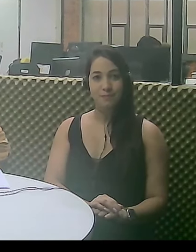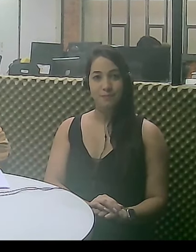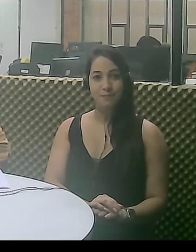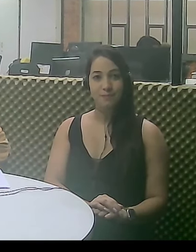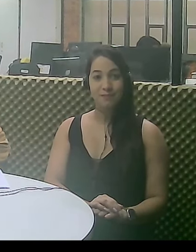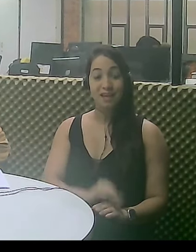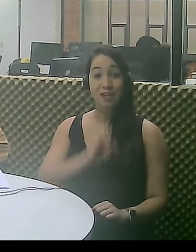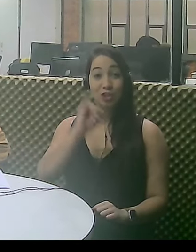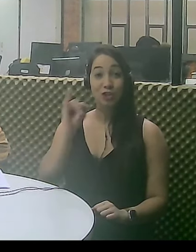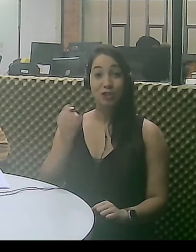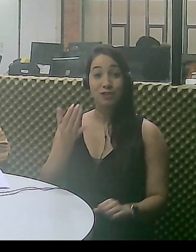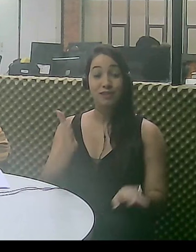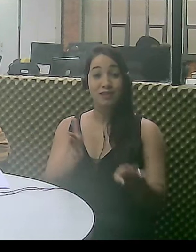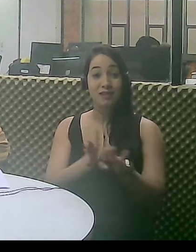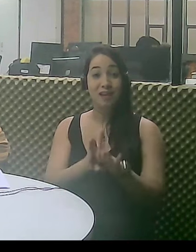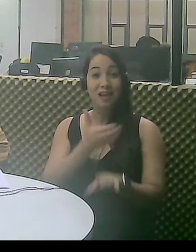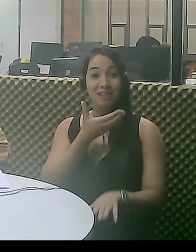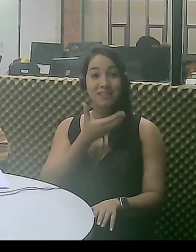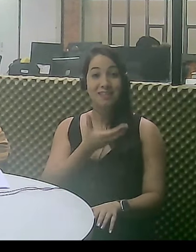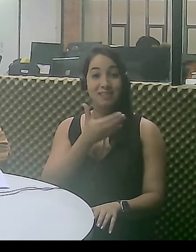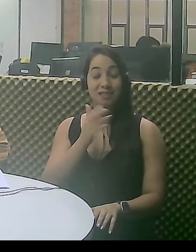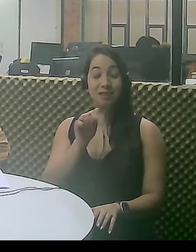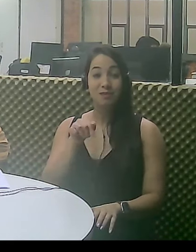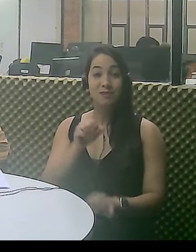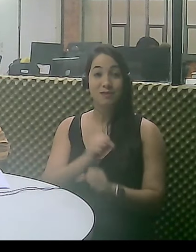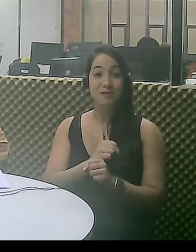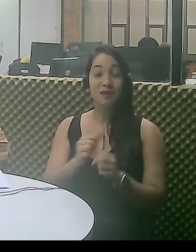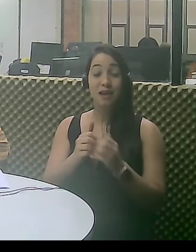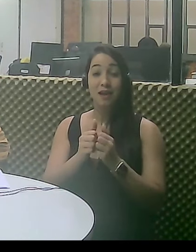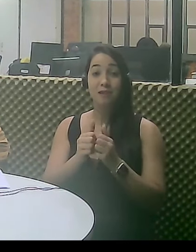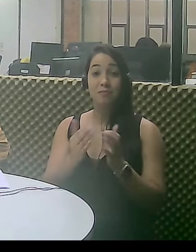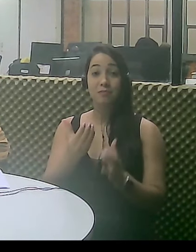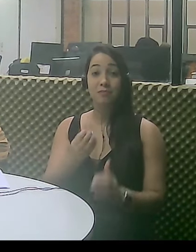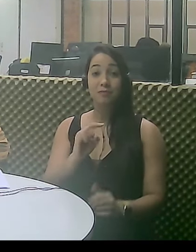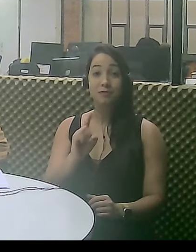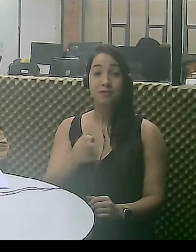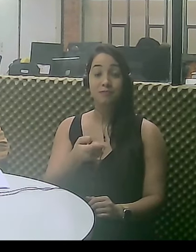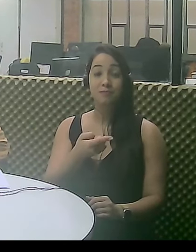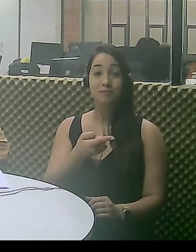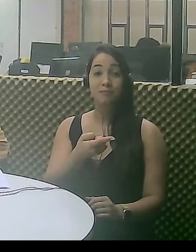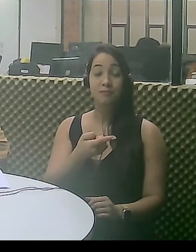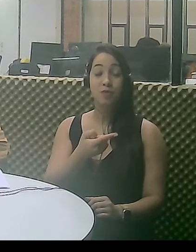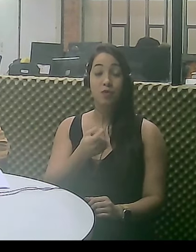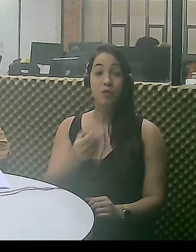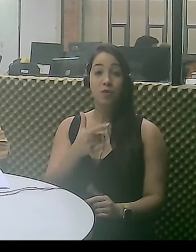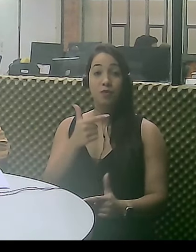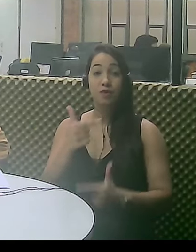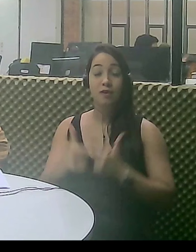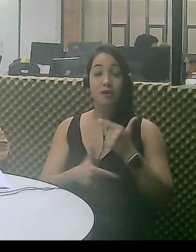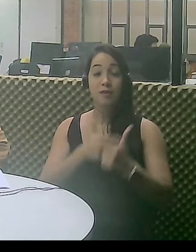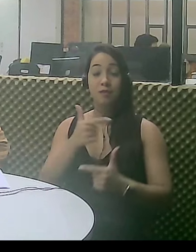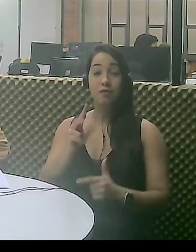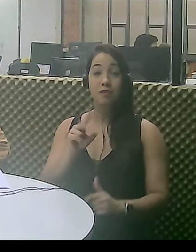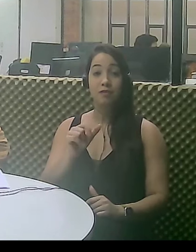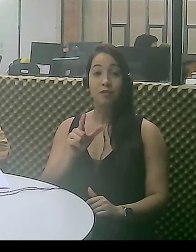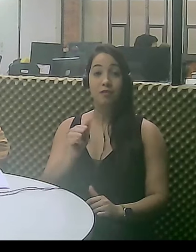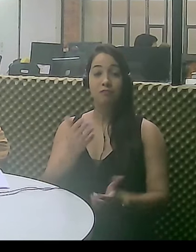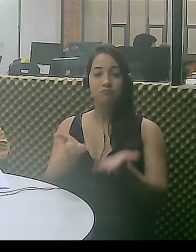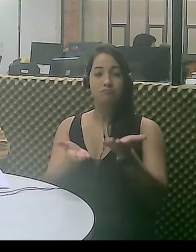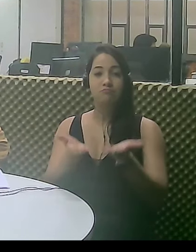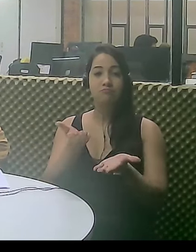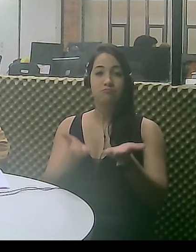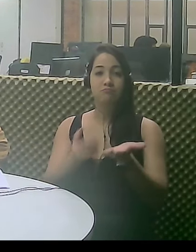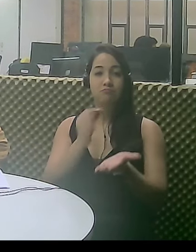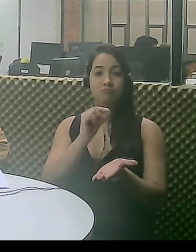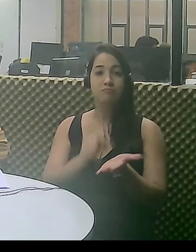De janeiro a dezembro deste ano, Uberlândia abriu 6.220 novos postos de trabalho, segundo o balanço do